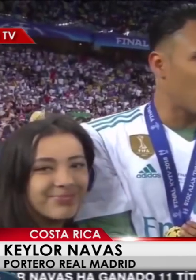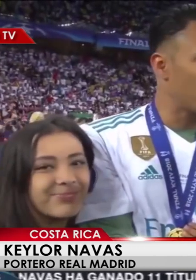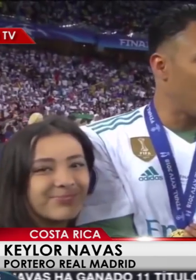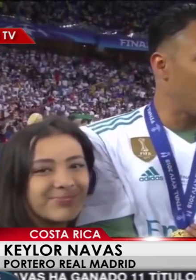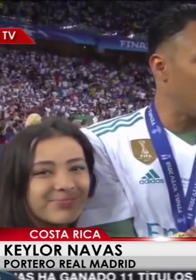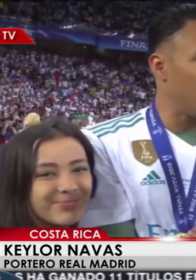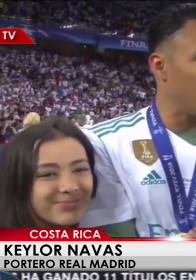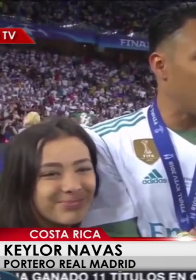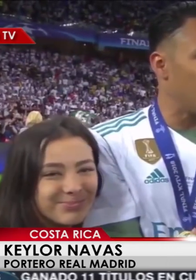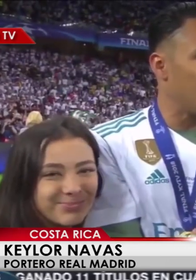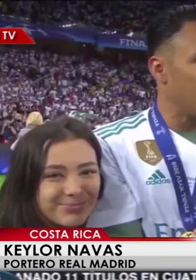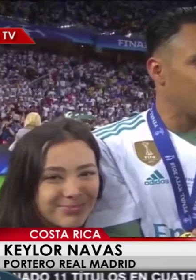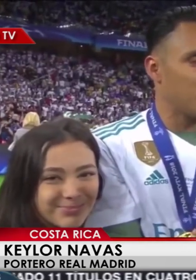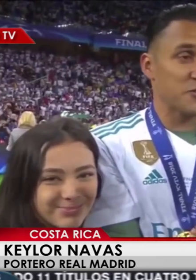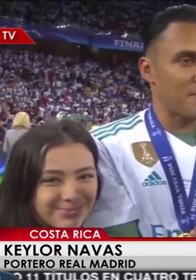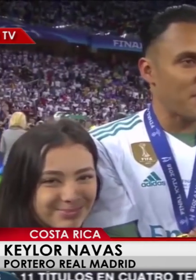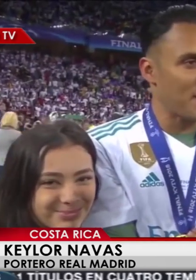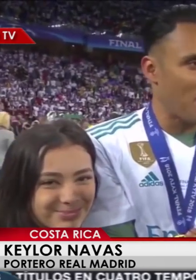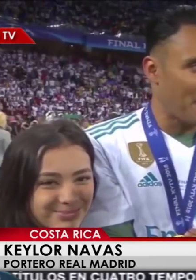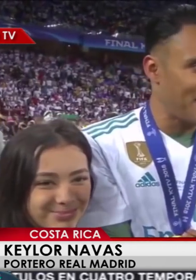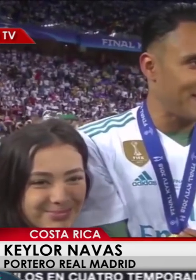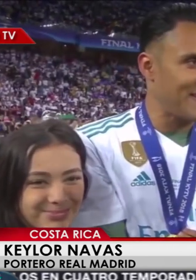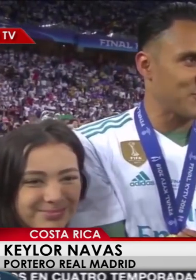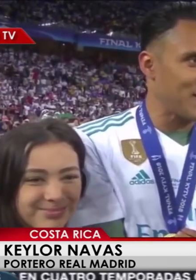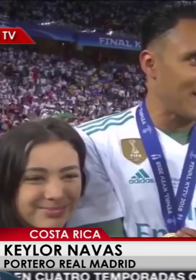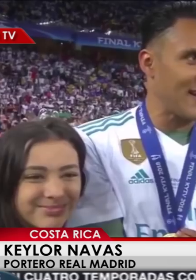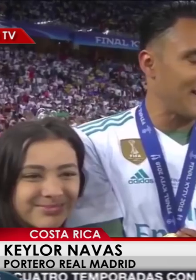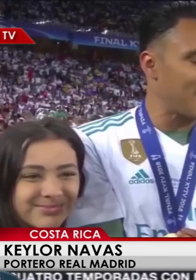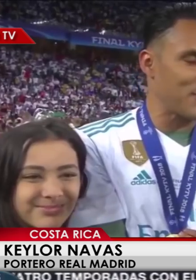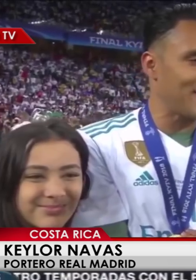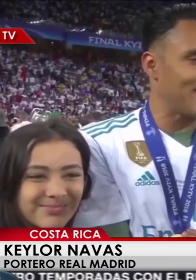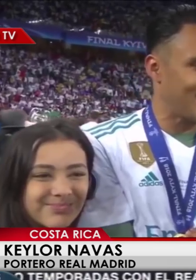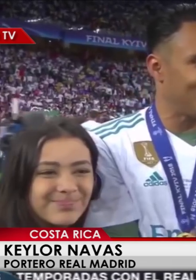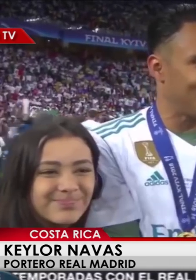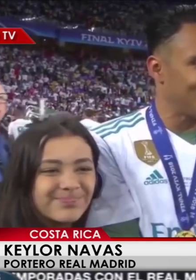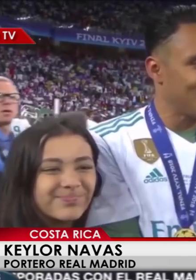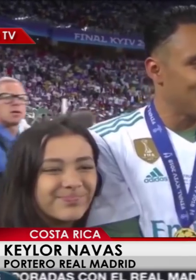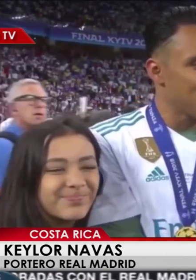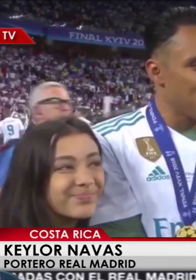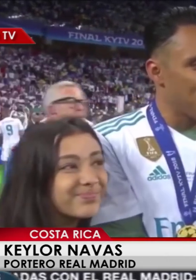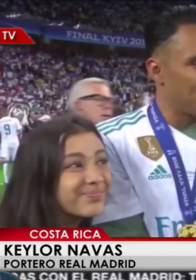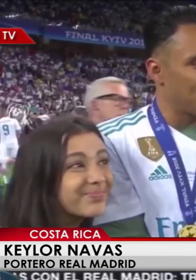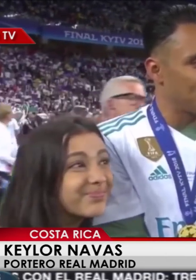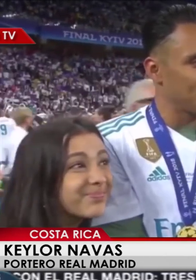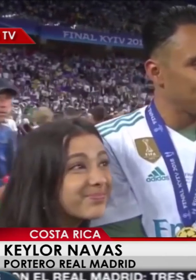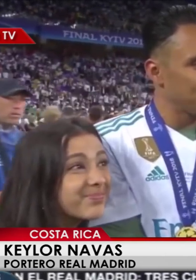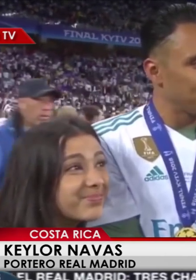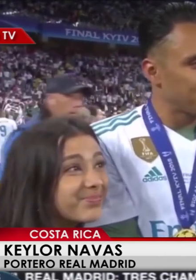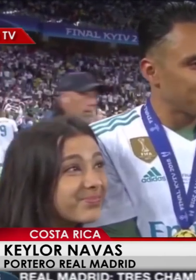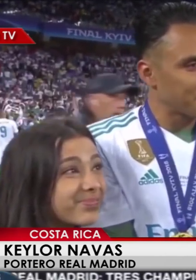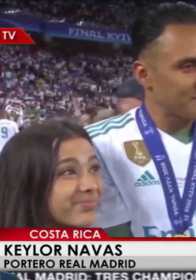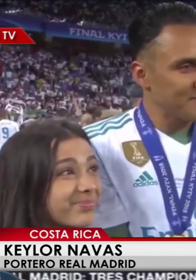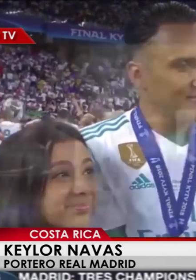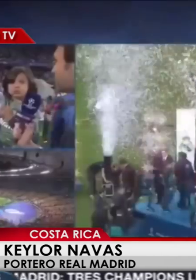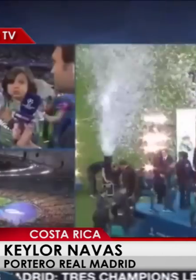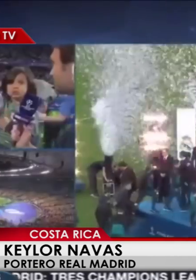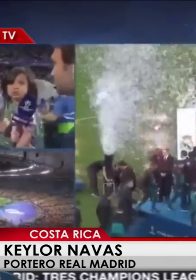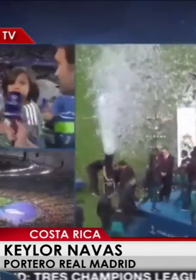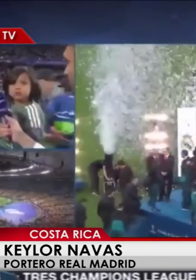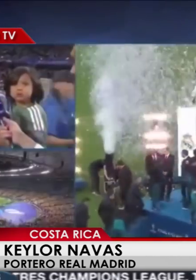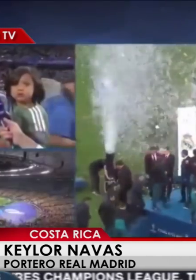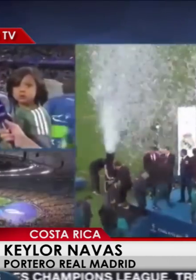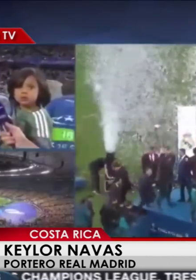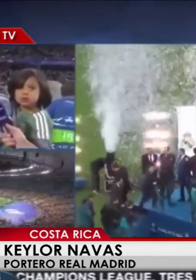luchando con todo y hoy somos campeones nuevamente y es una alegría muy grande. ¿Y por cómo iba la temporada a mitad de año, os esperabais